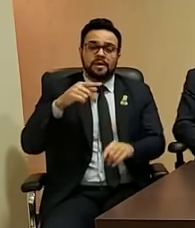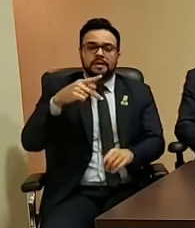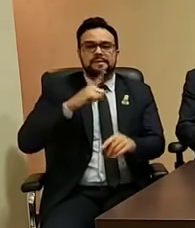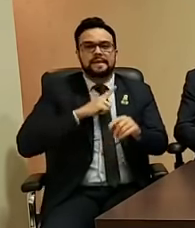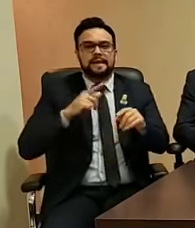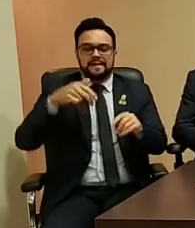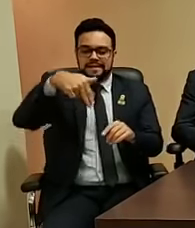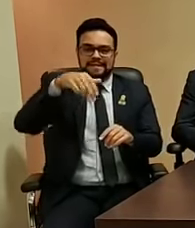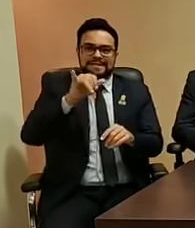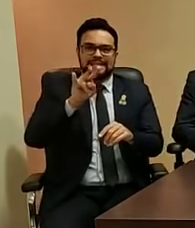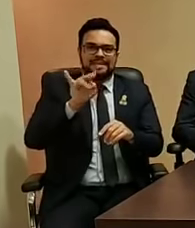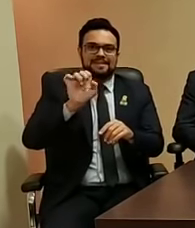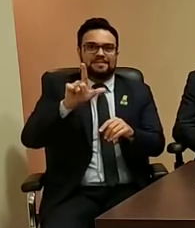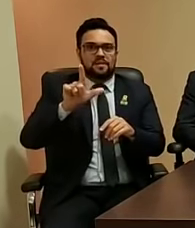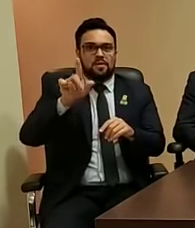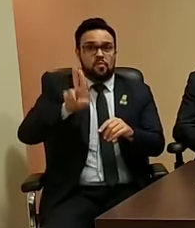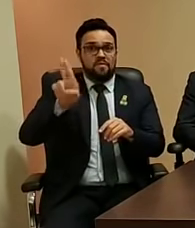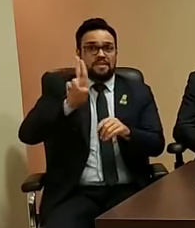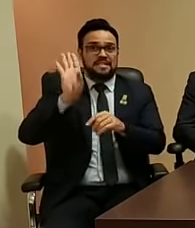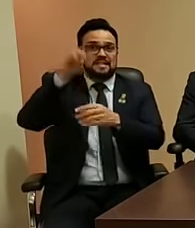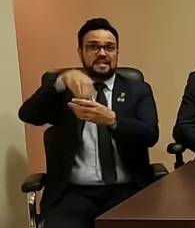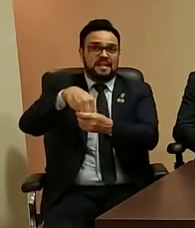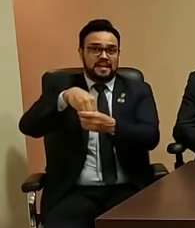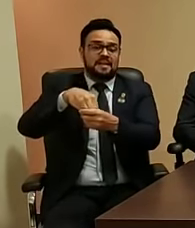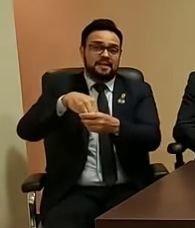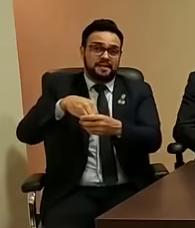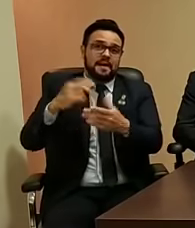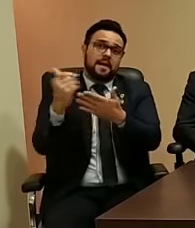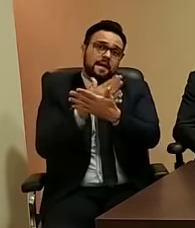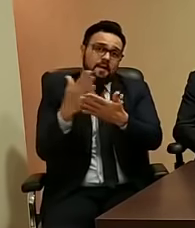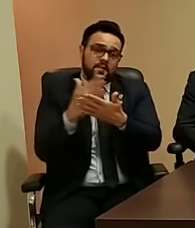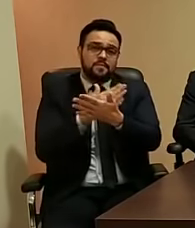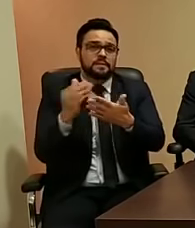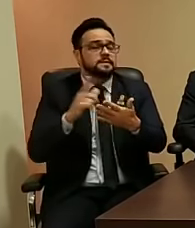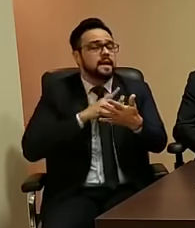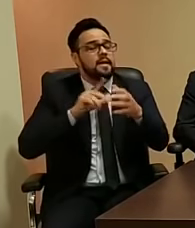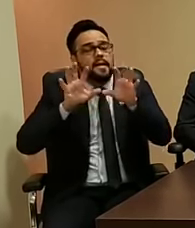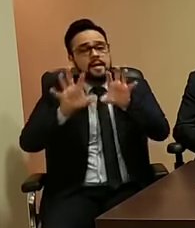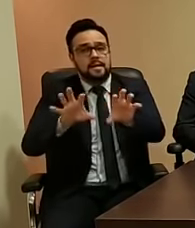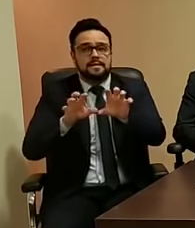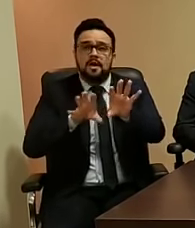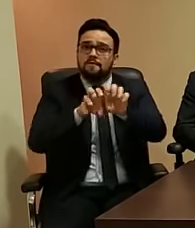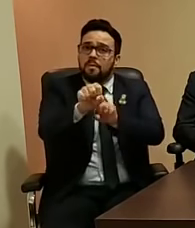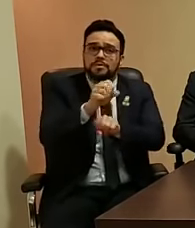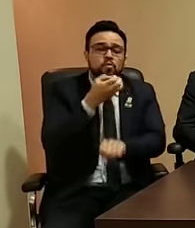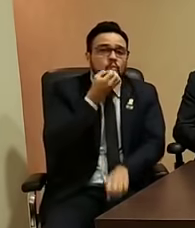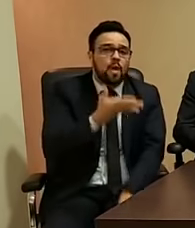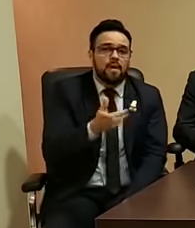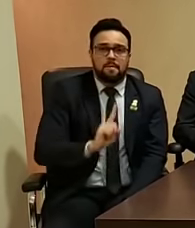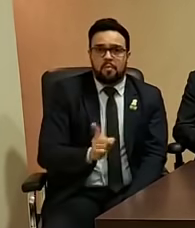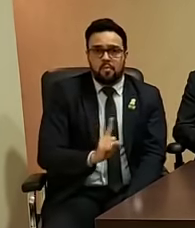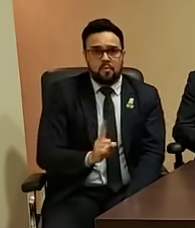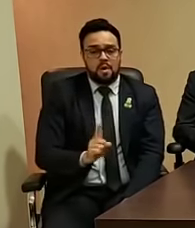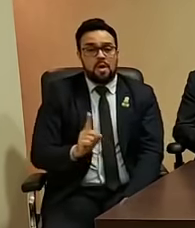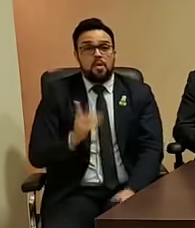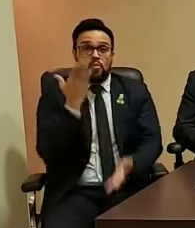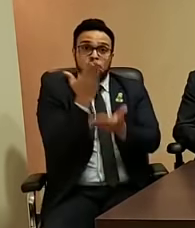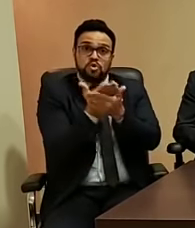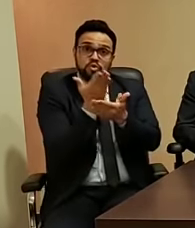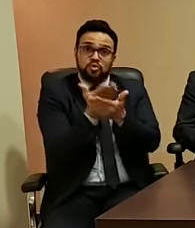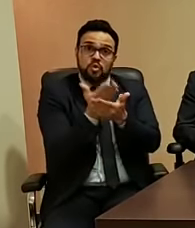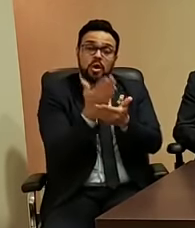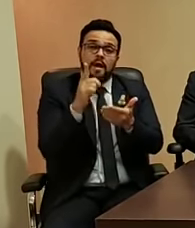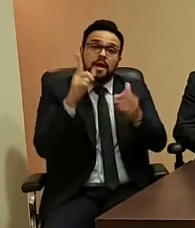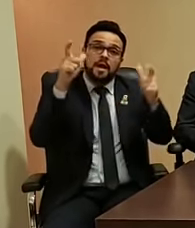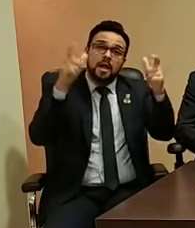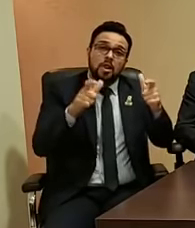para o universitário, desconheço, né? Lá na ponta da linha, mas a formação não é boa. Uma escola, um local onde